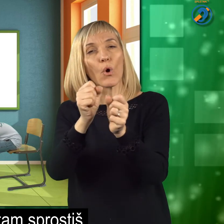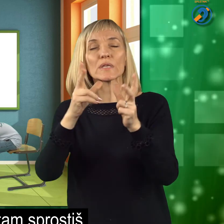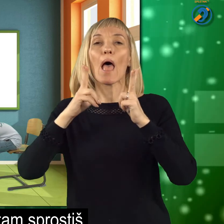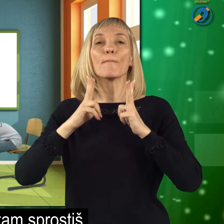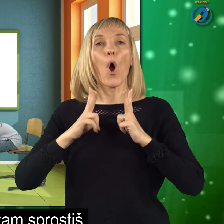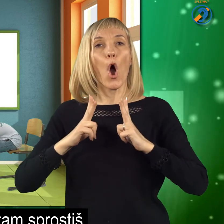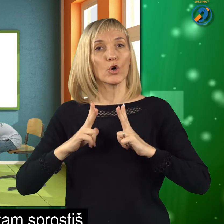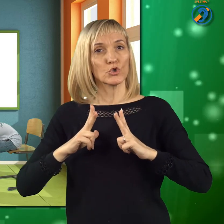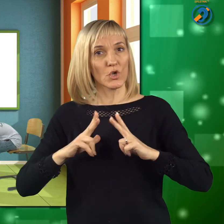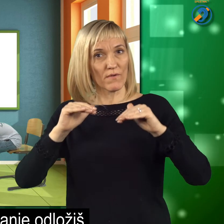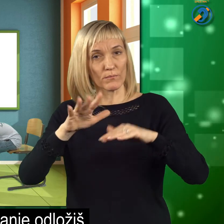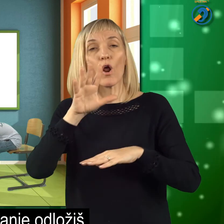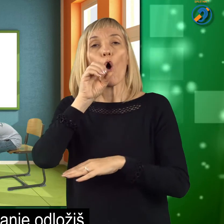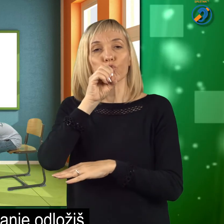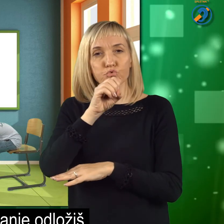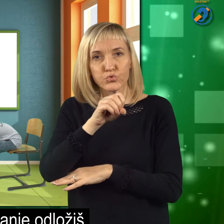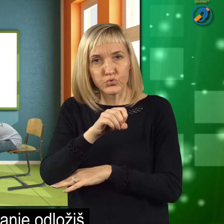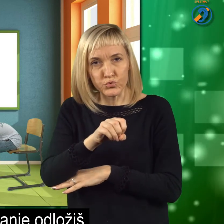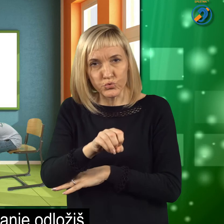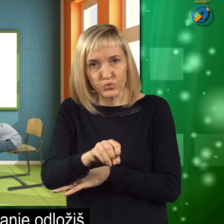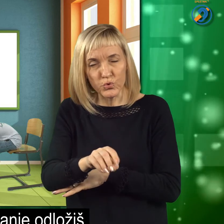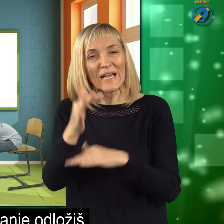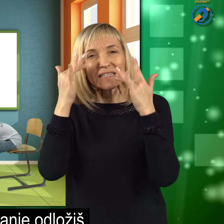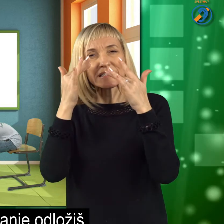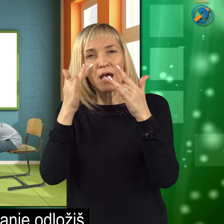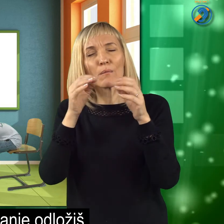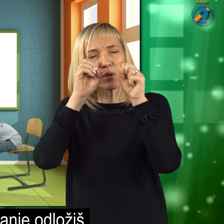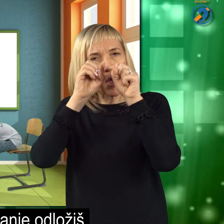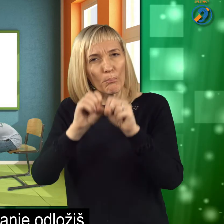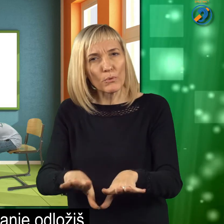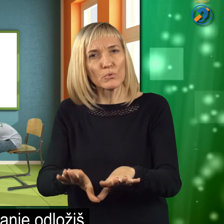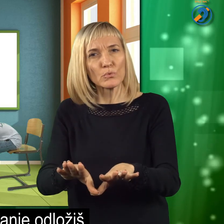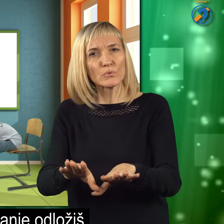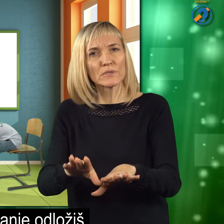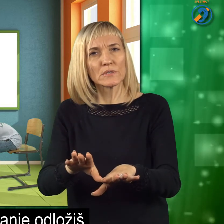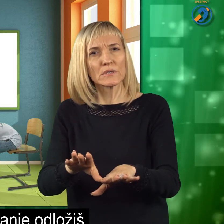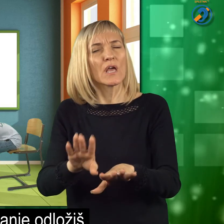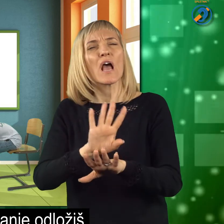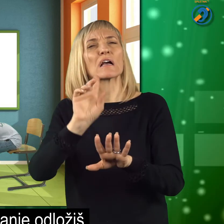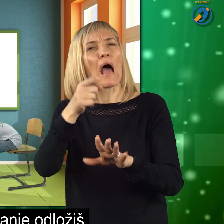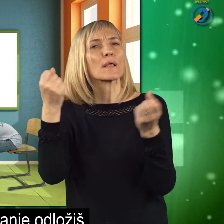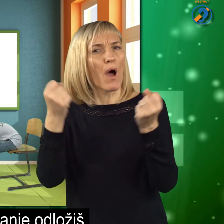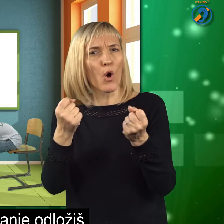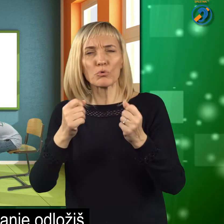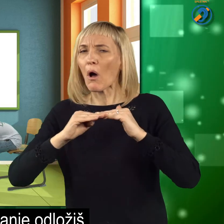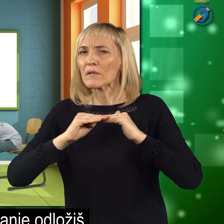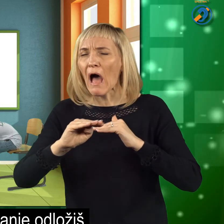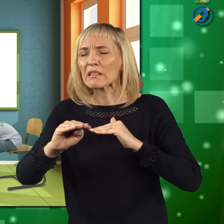mirno zdaj počiva. Izdih. Skrbi vsak dan jo odložiš, kar hudega jo v tla